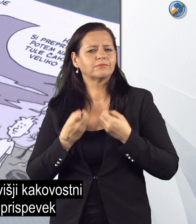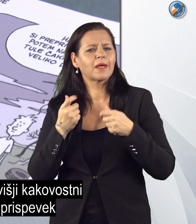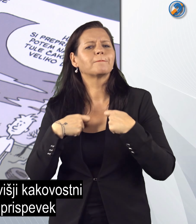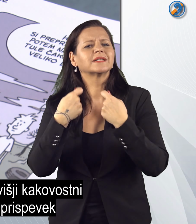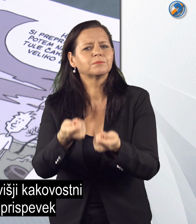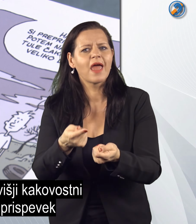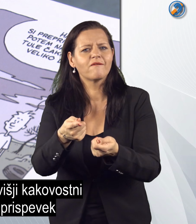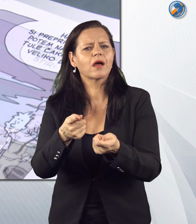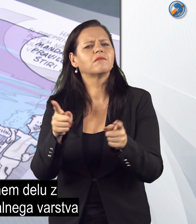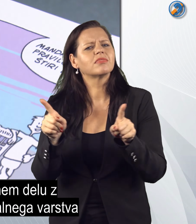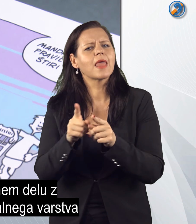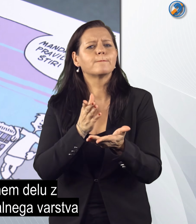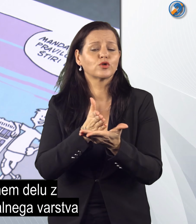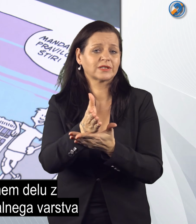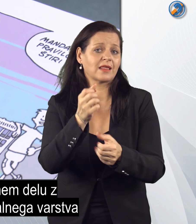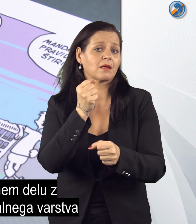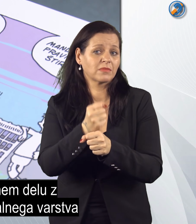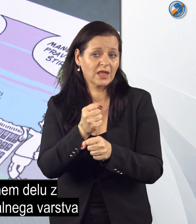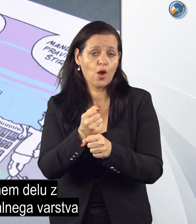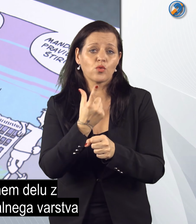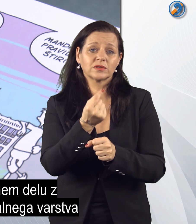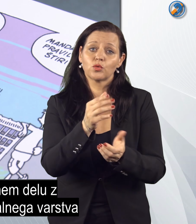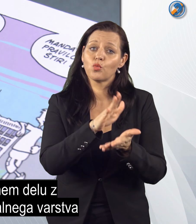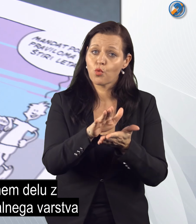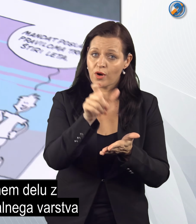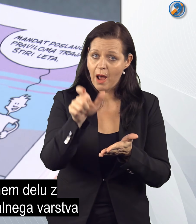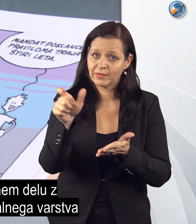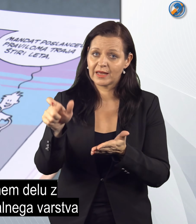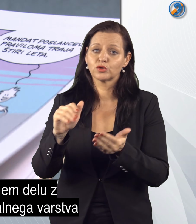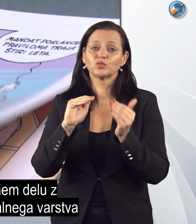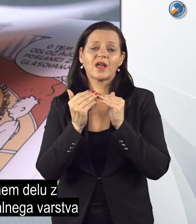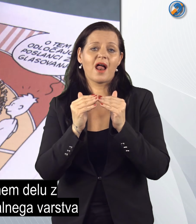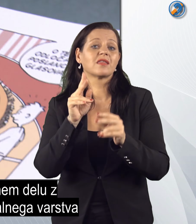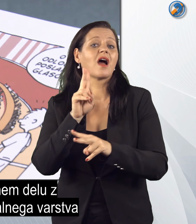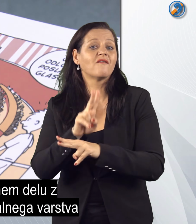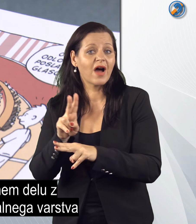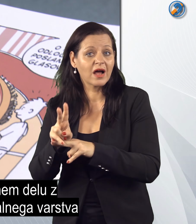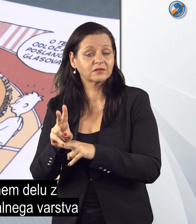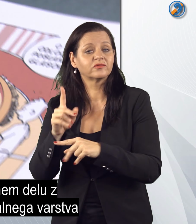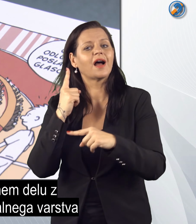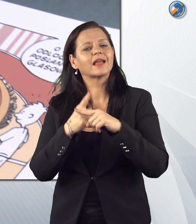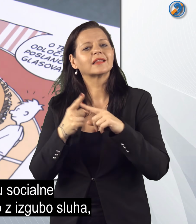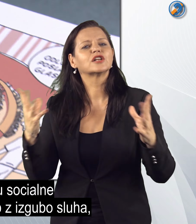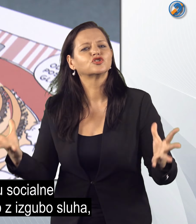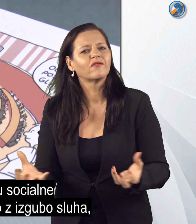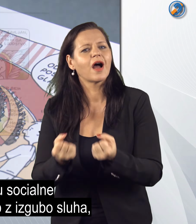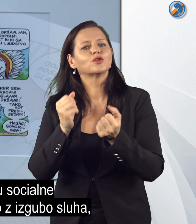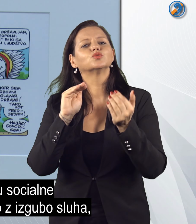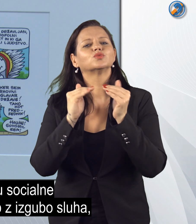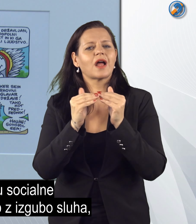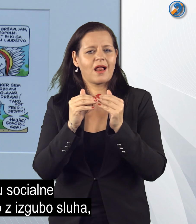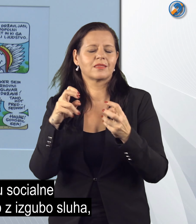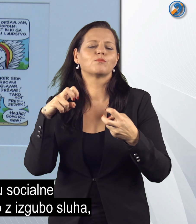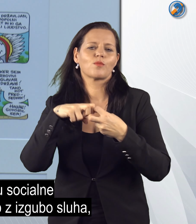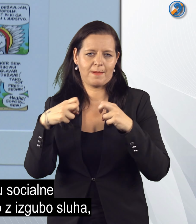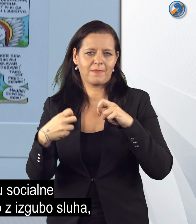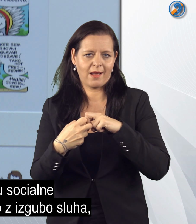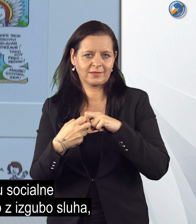neposrednem delu z uporabniki socialnega varstva in reševanju socialne problematike, oseb z izgubo